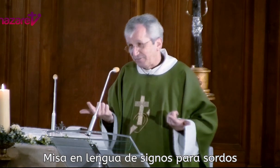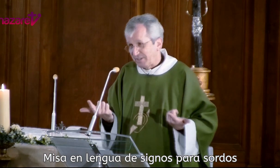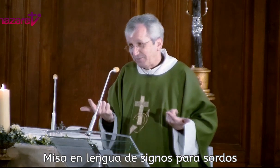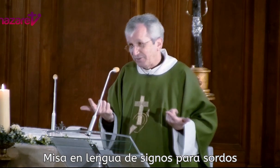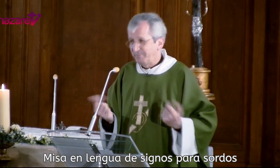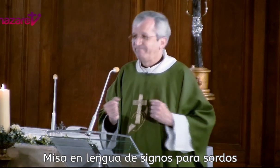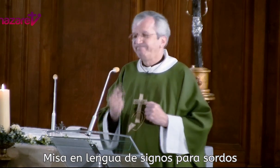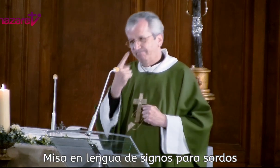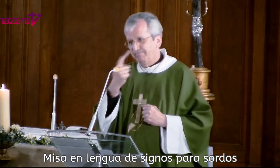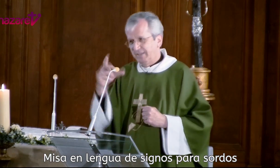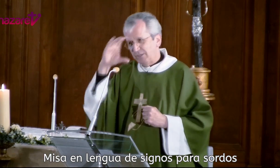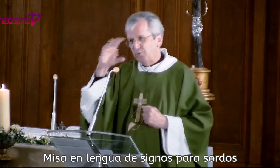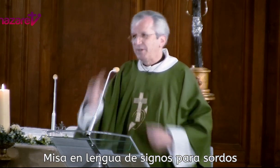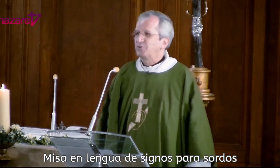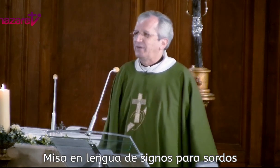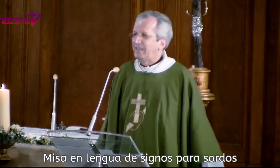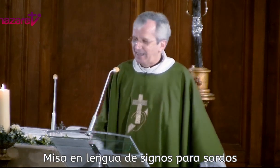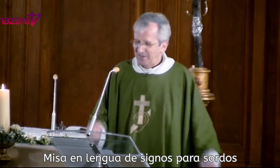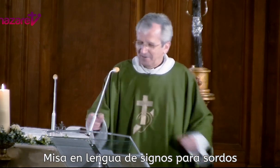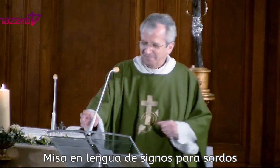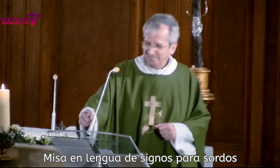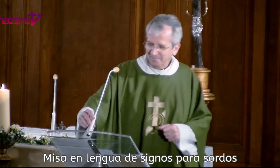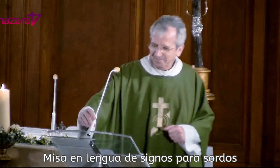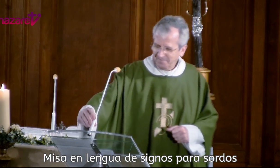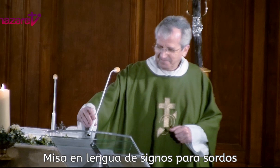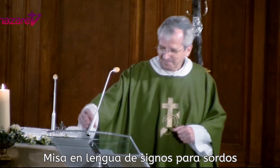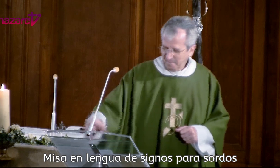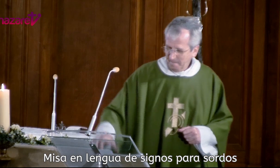mismos? Escuchemos con atención.